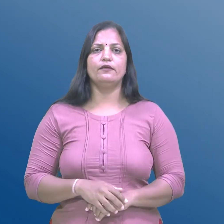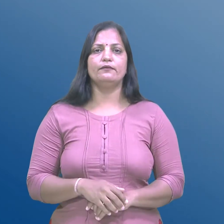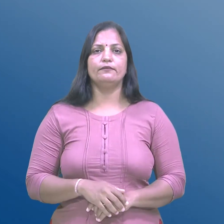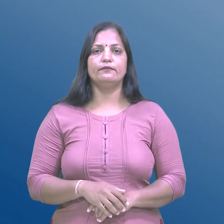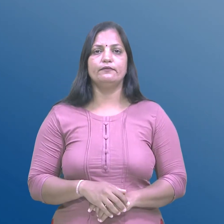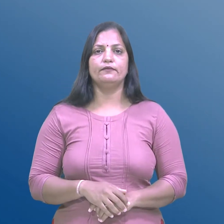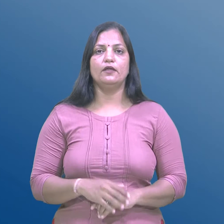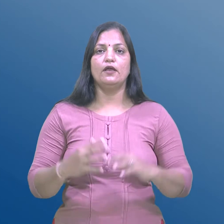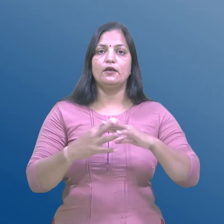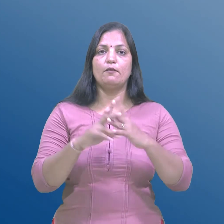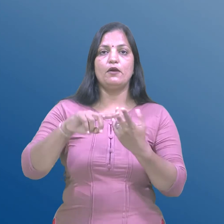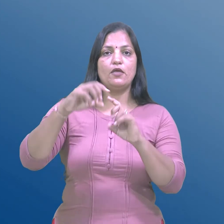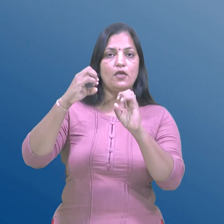વેબ આધારિત સેવાઓ,